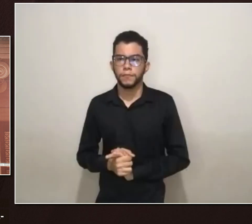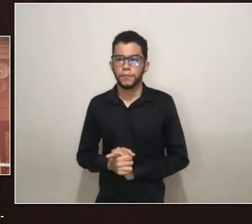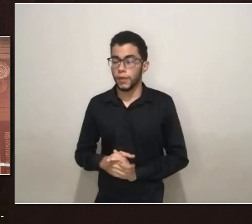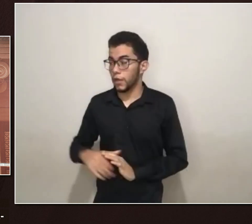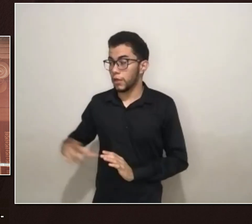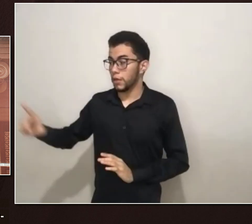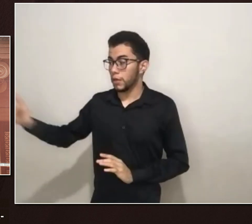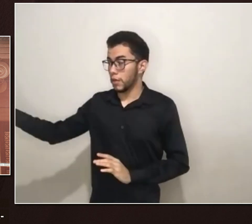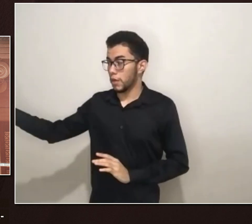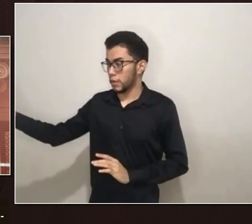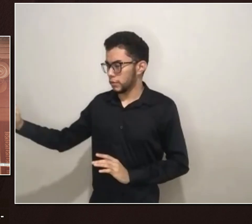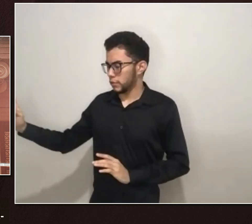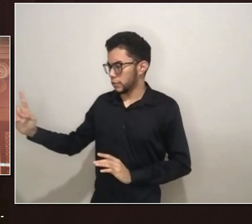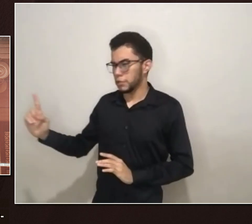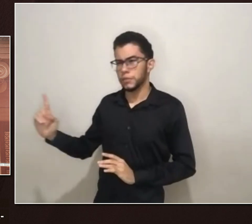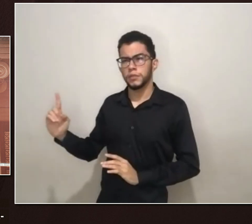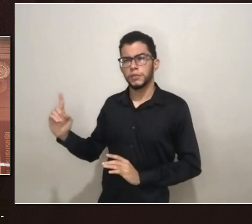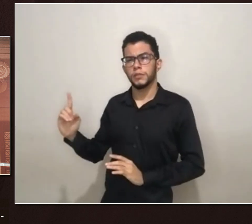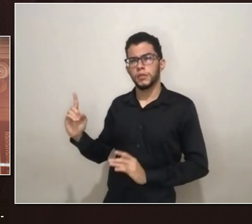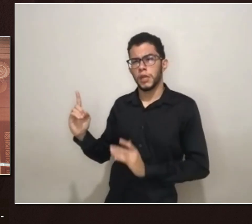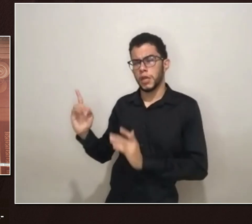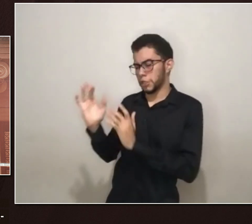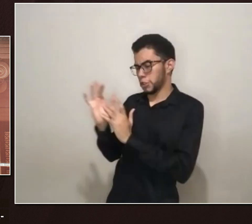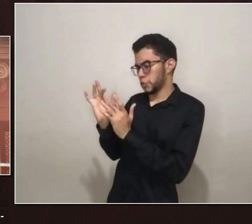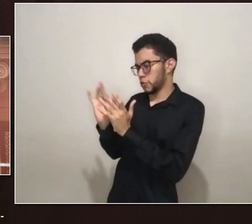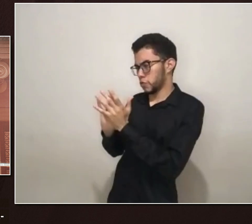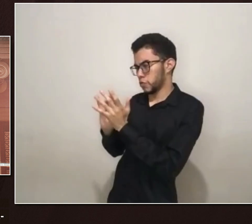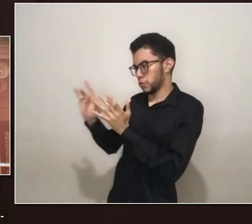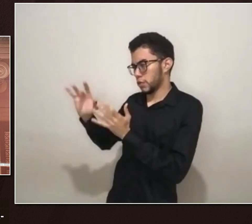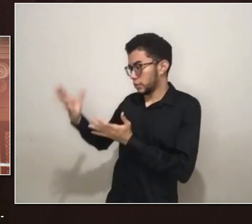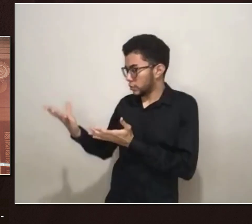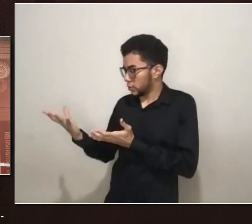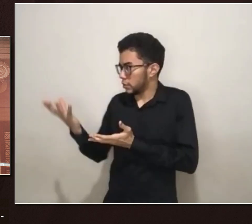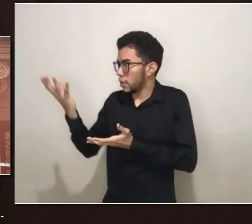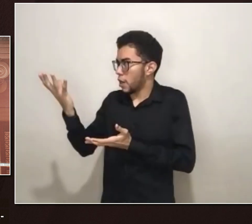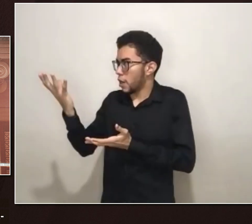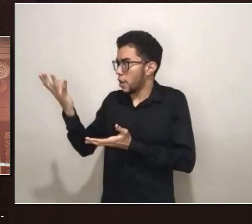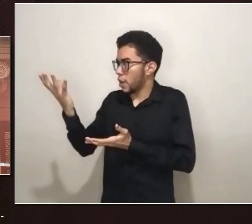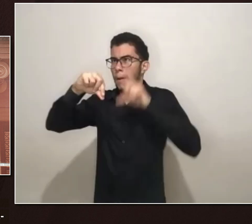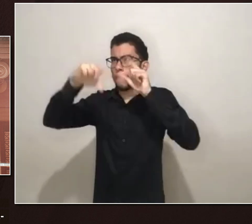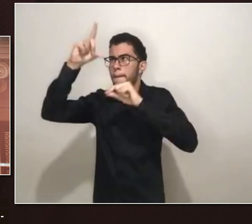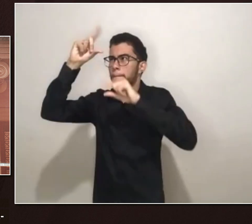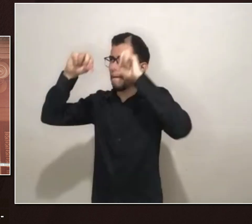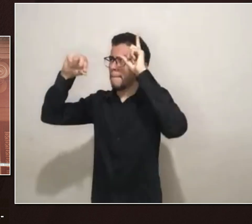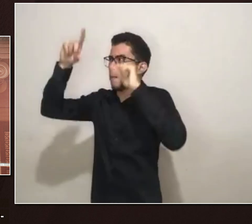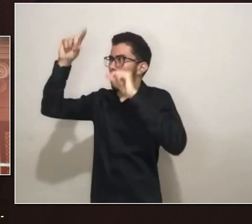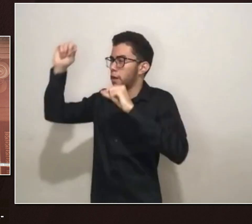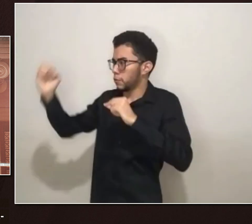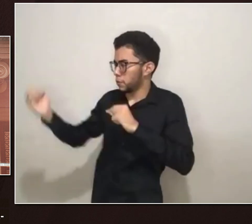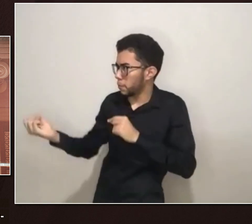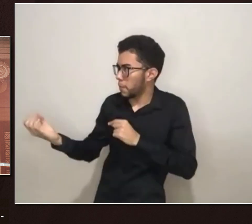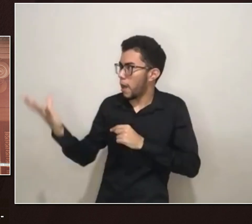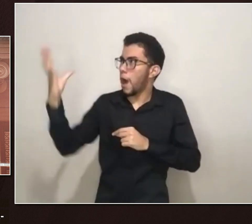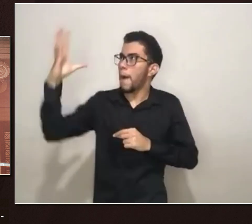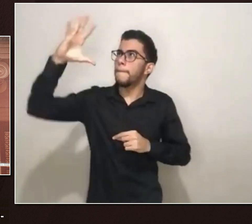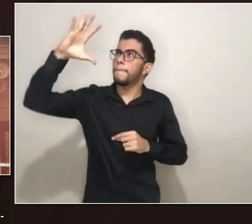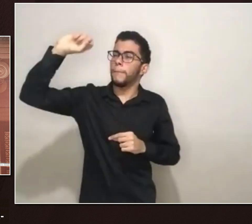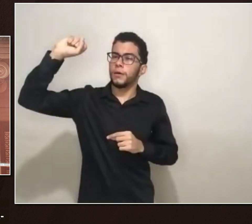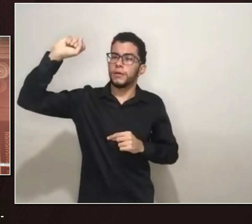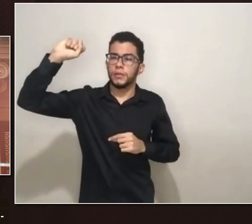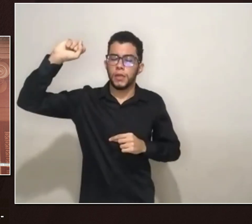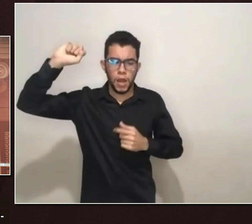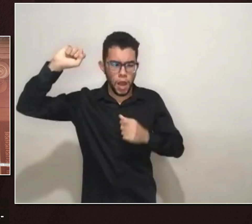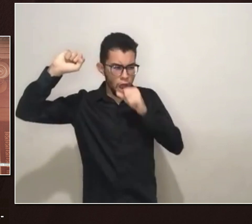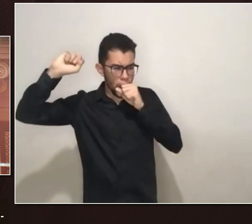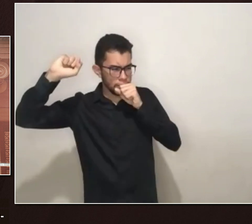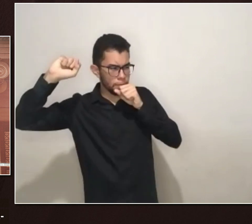estrelas, e da boca saía-lhe uma afiada espada de dois gumes, o seu rosto brilhava